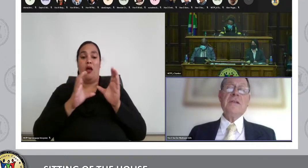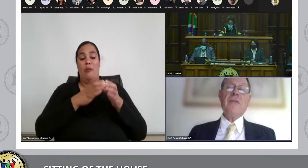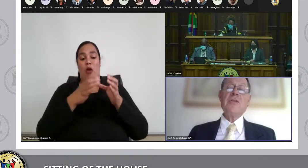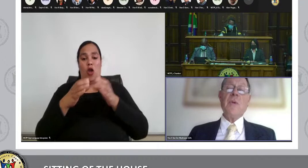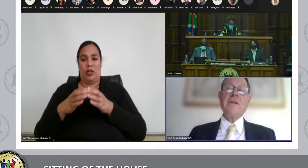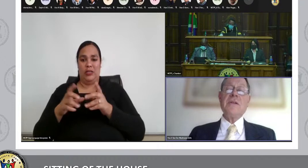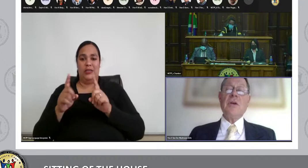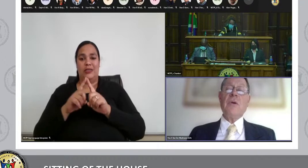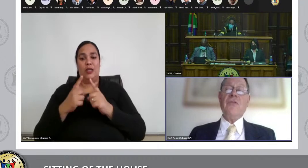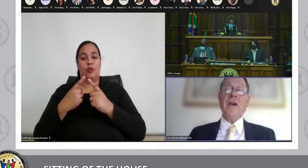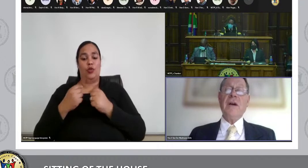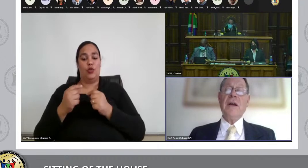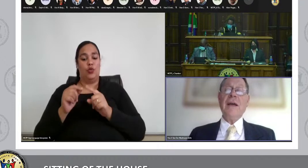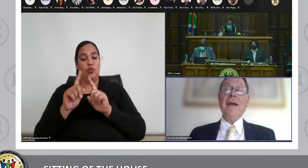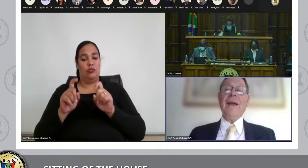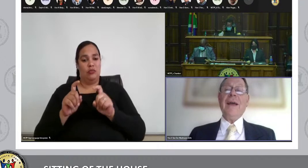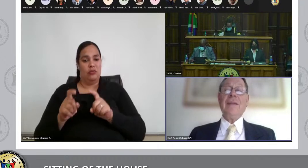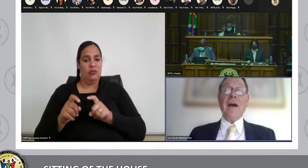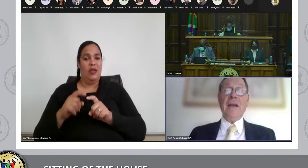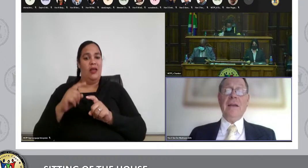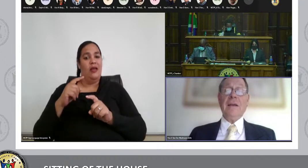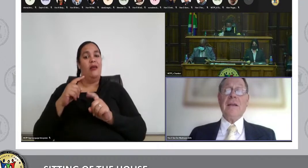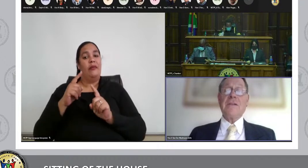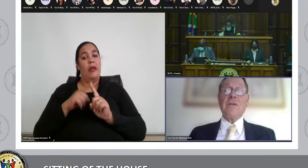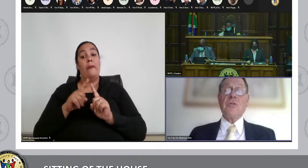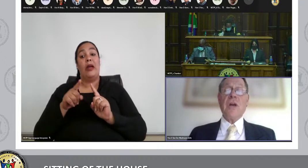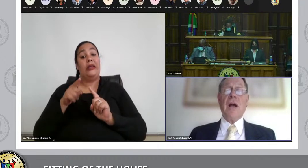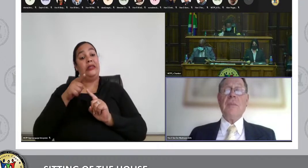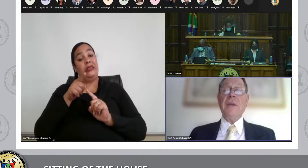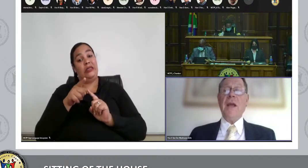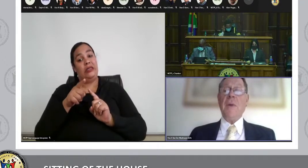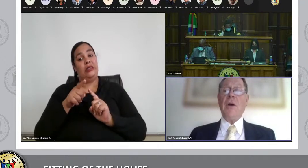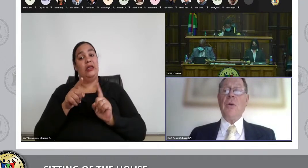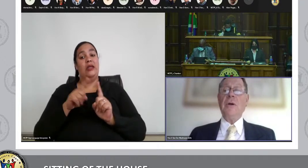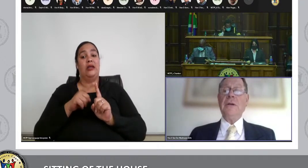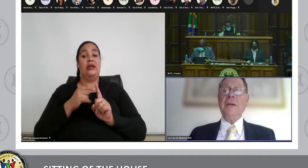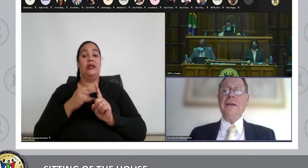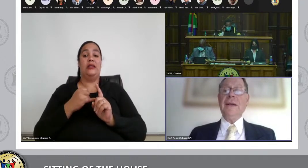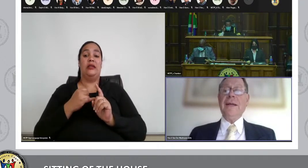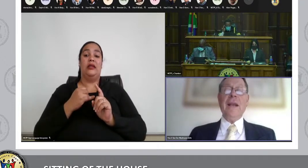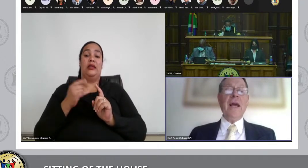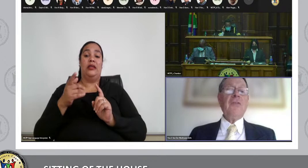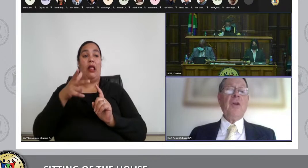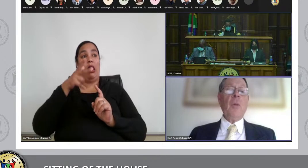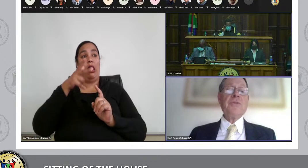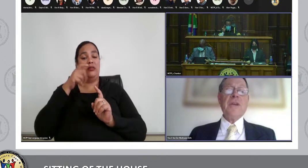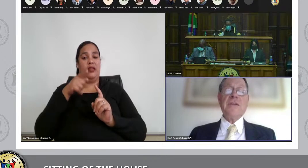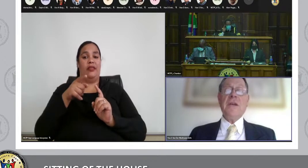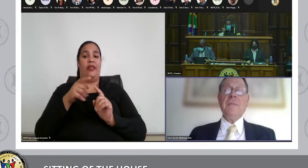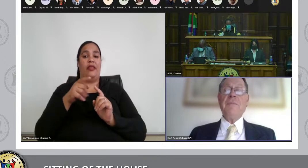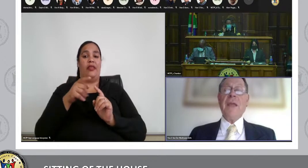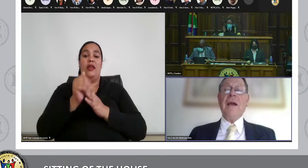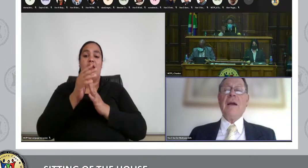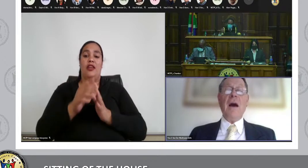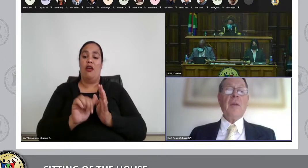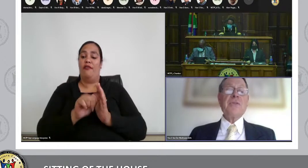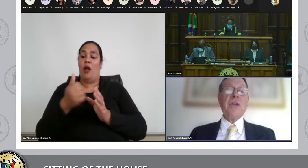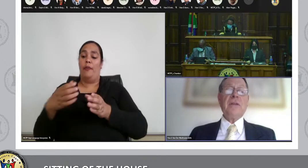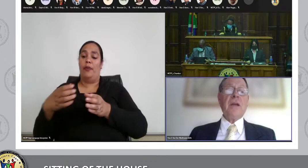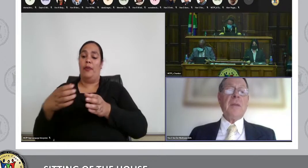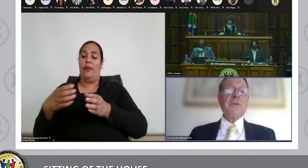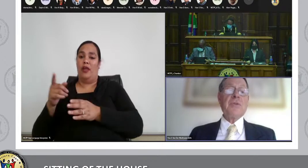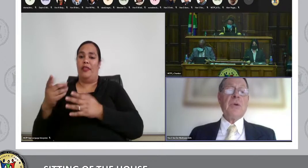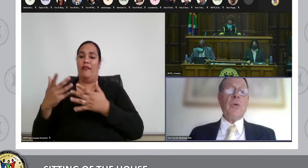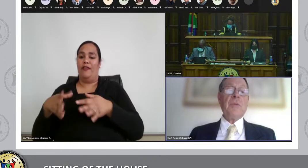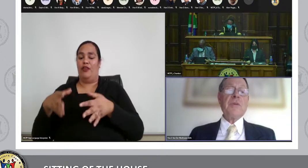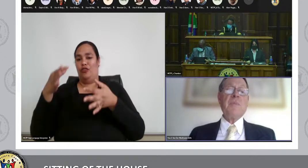en diensleweringskwessies te oorweeg, het hy, en as ek sosiale media mag glo, die leier van die oppositie klaar